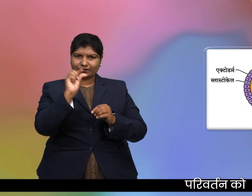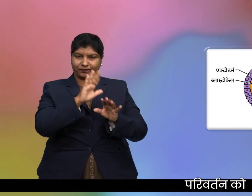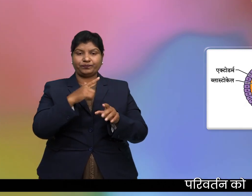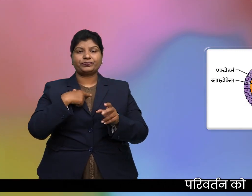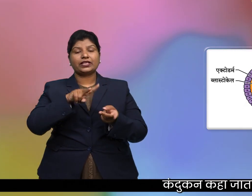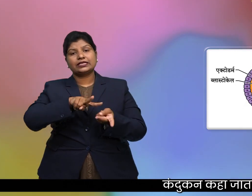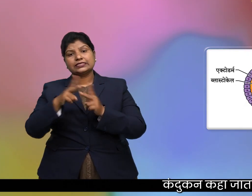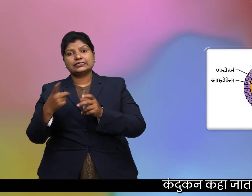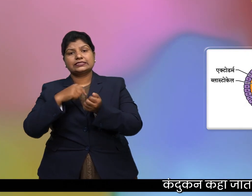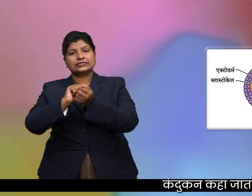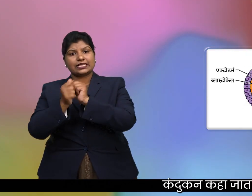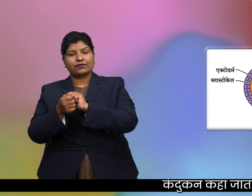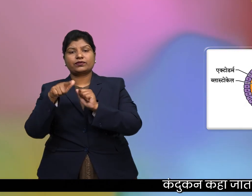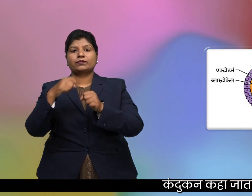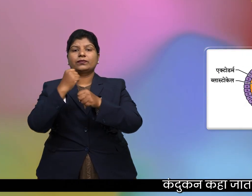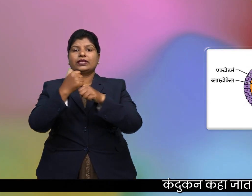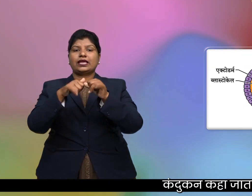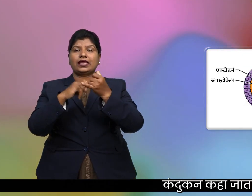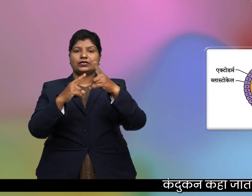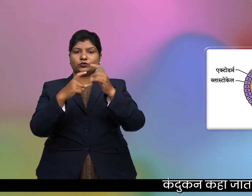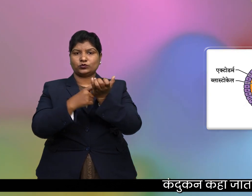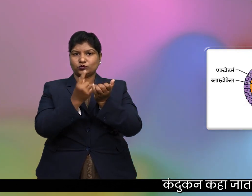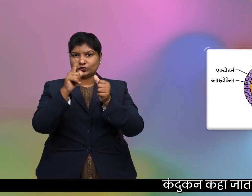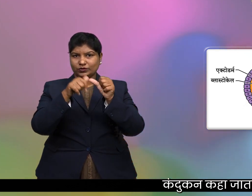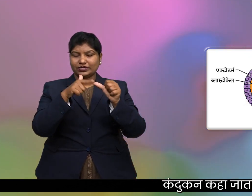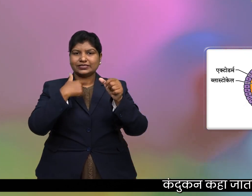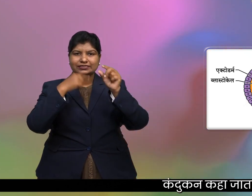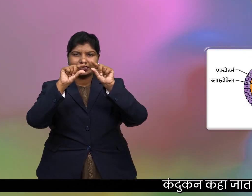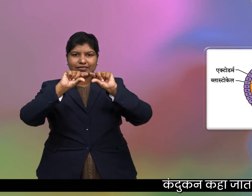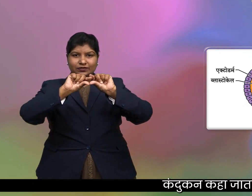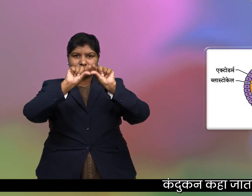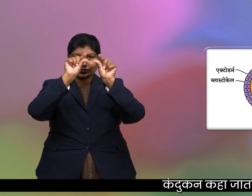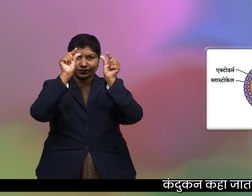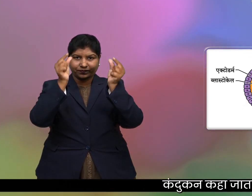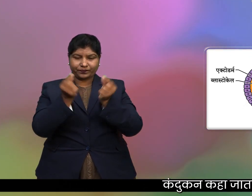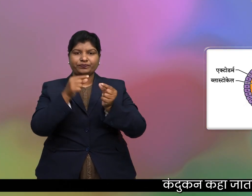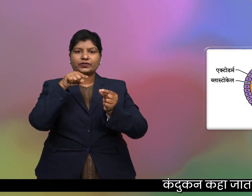परिवर्तन को कंदुकन कहा जाता है।